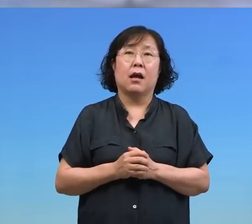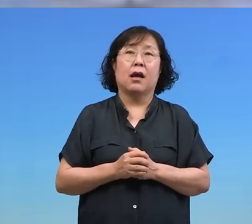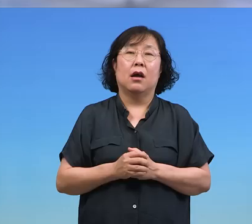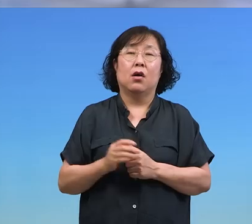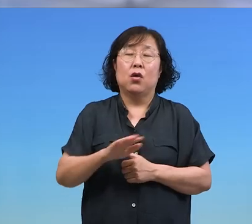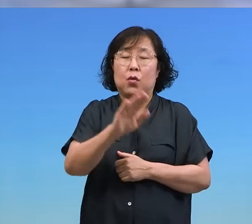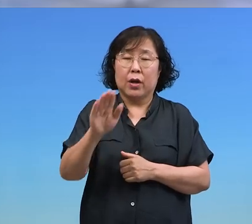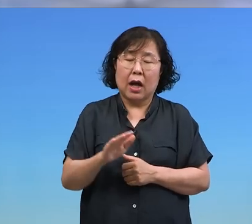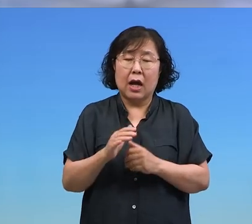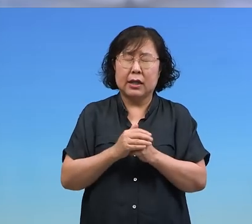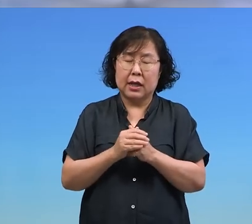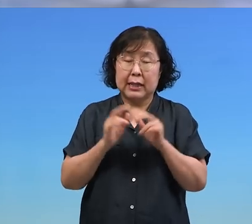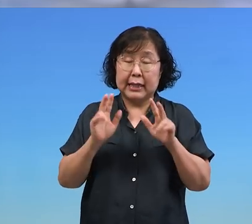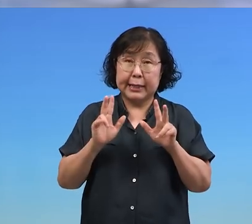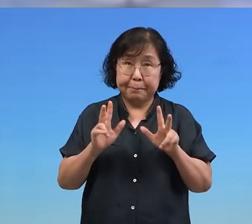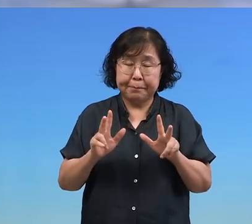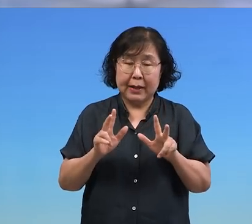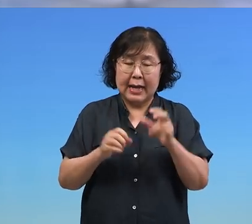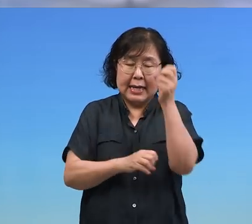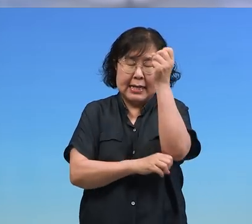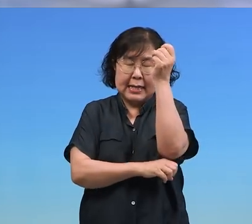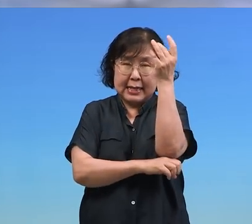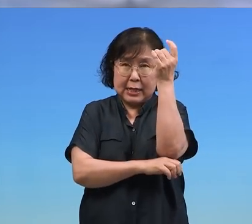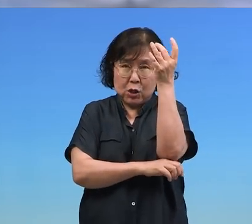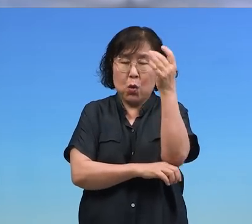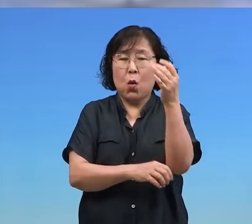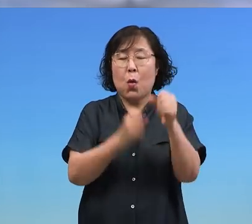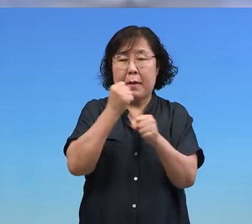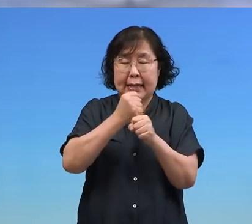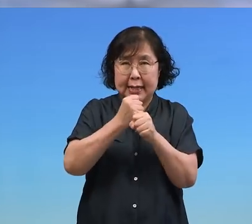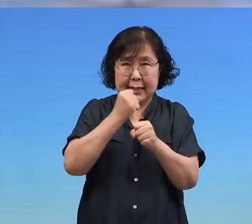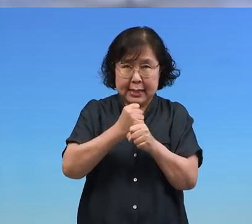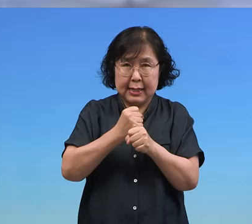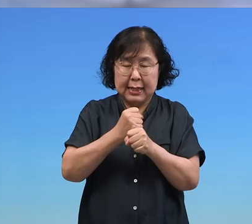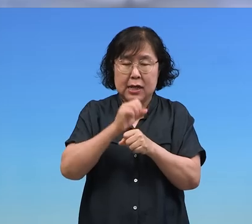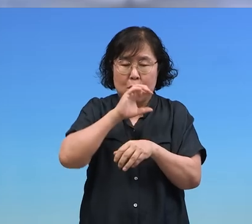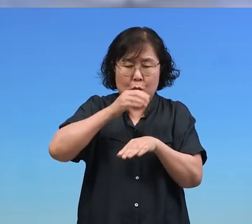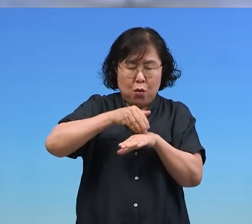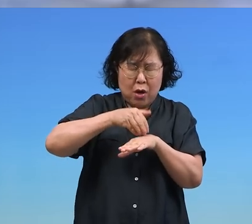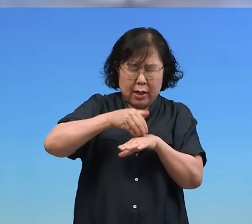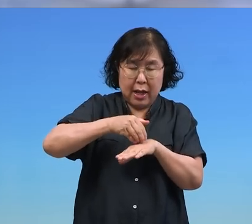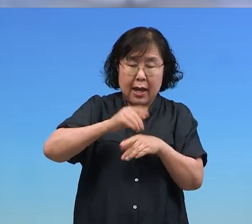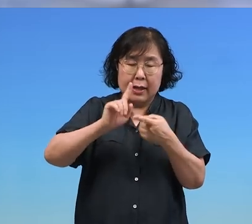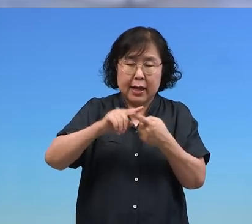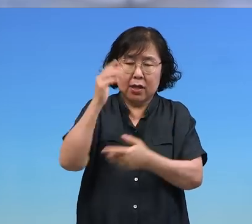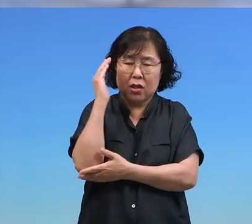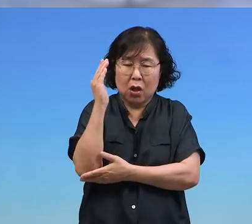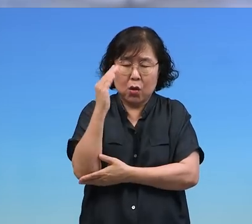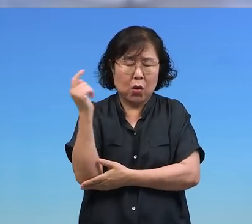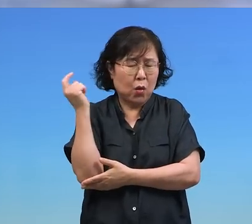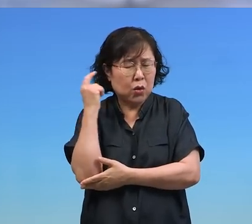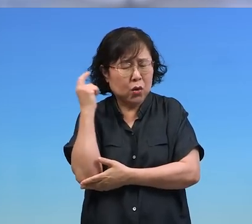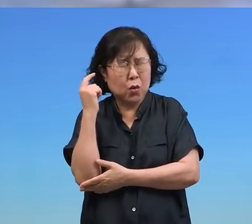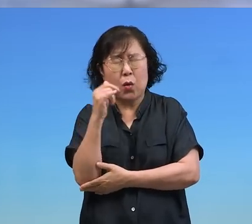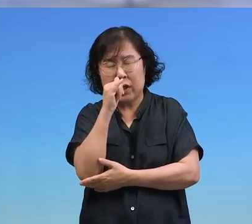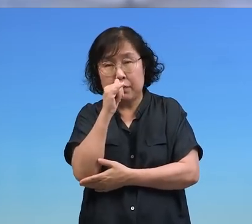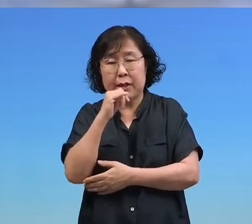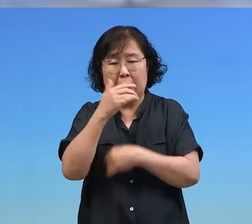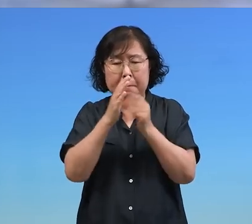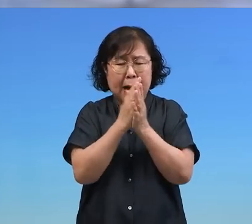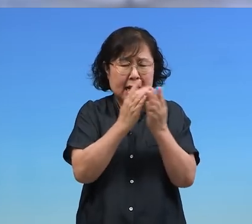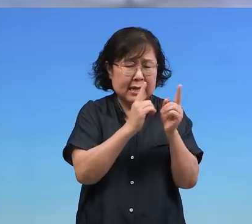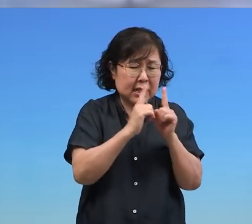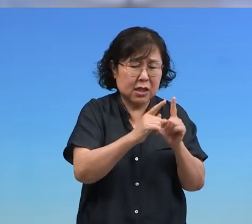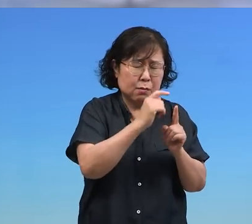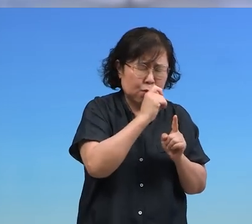동안에 우리가 기초다지기를 하고 있지 않습니까 말씀 묵상해야 됩니다 기도 훈련해야 됩니다 이런 마음을 가지고 제가